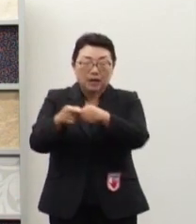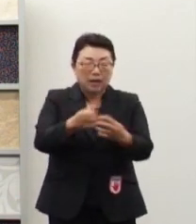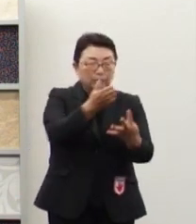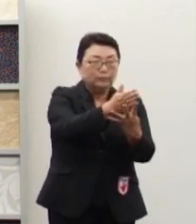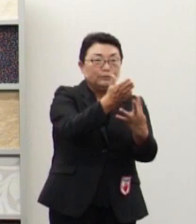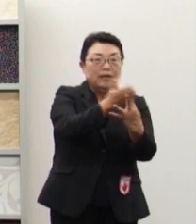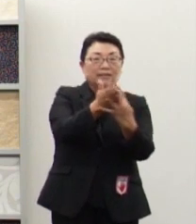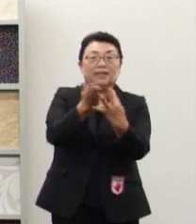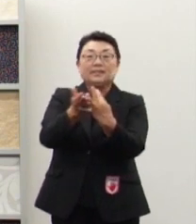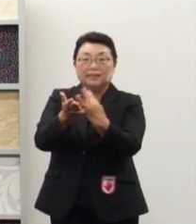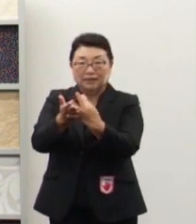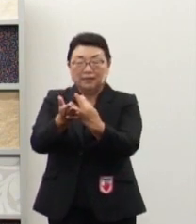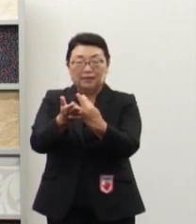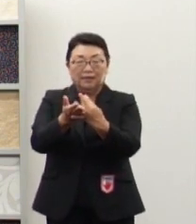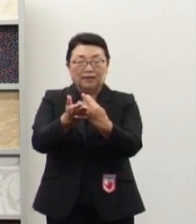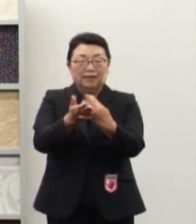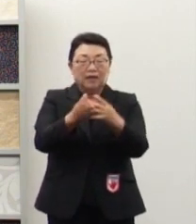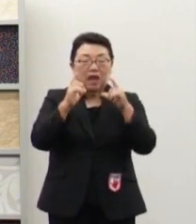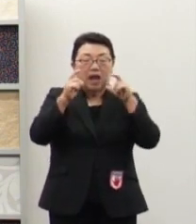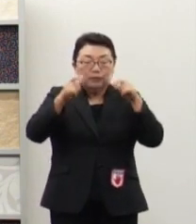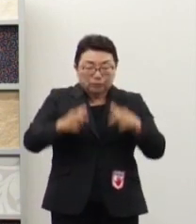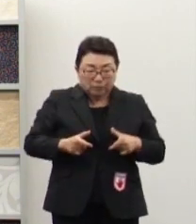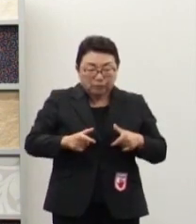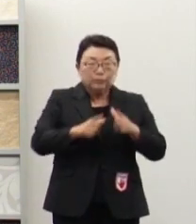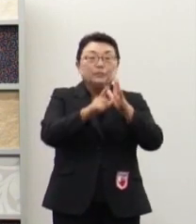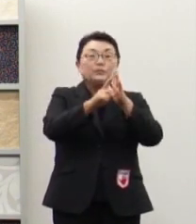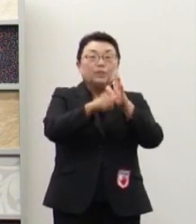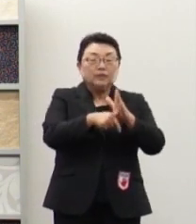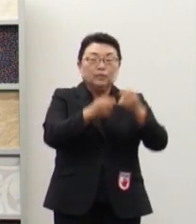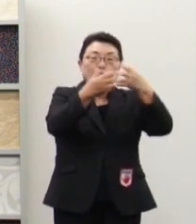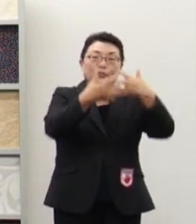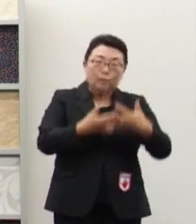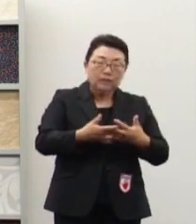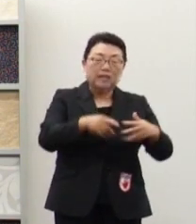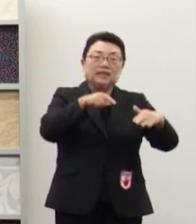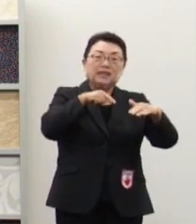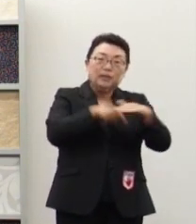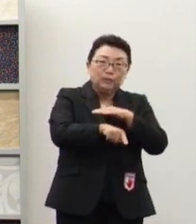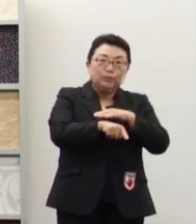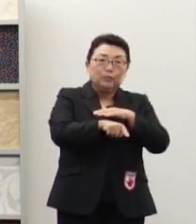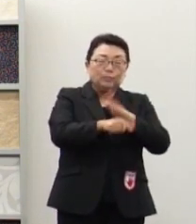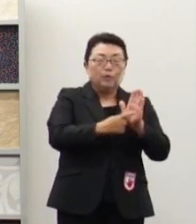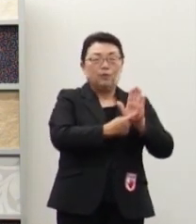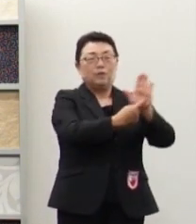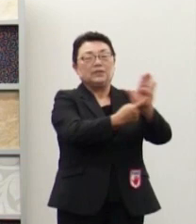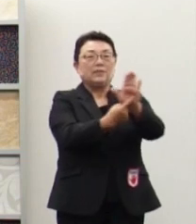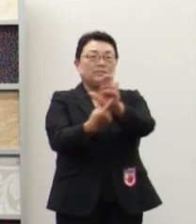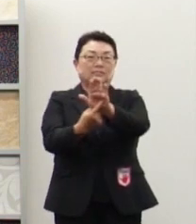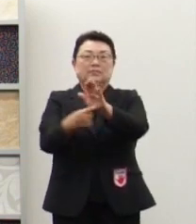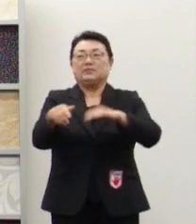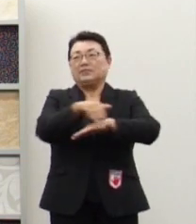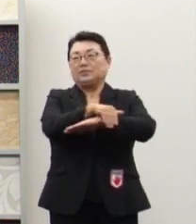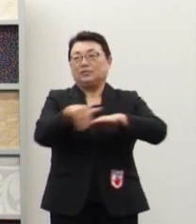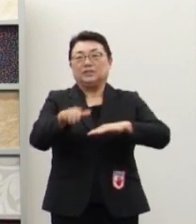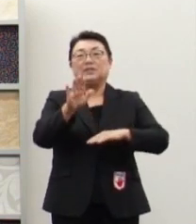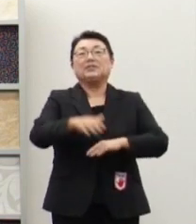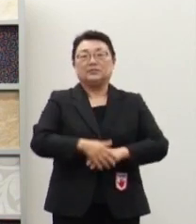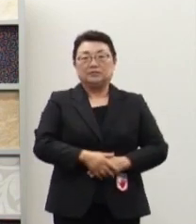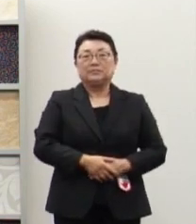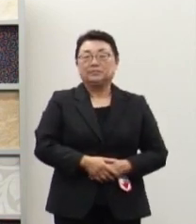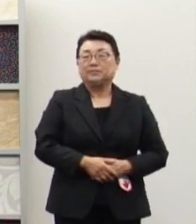て、マスクを外す場合 の, その留事項というか、そういうものをお示しした、するという形にな